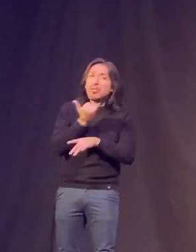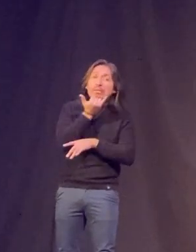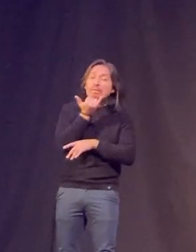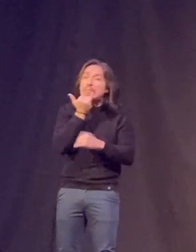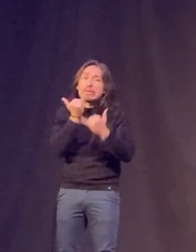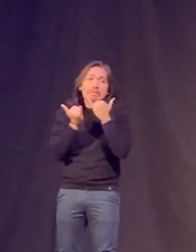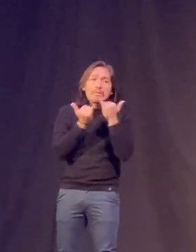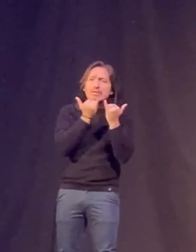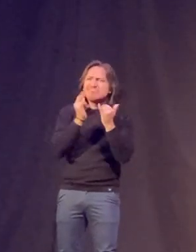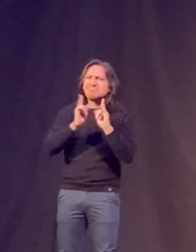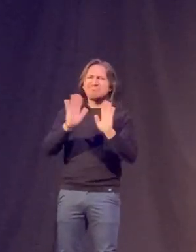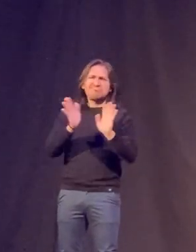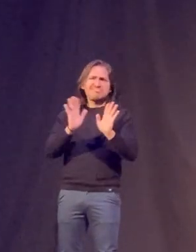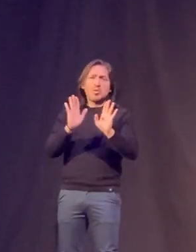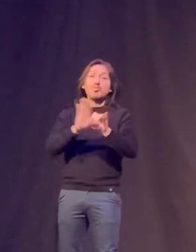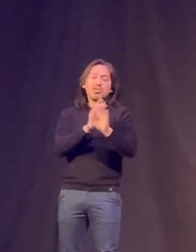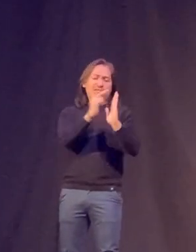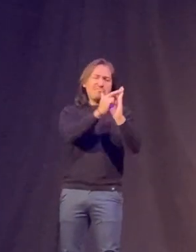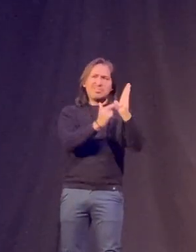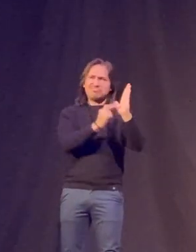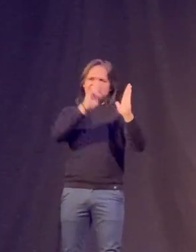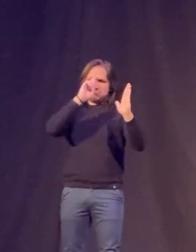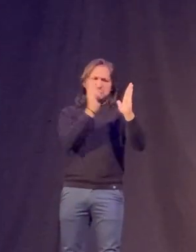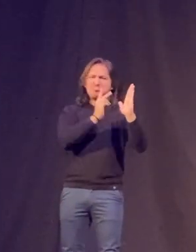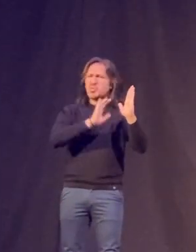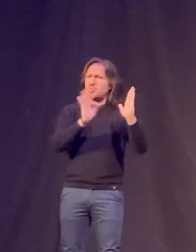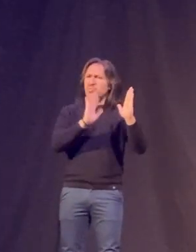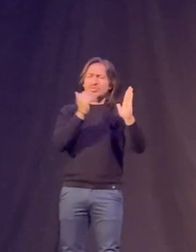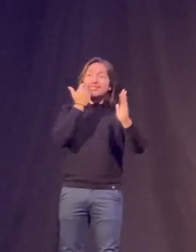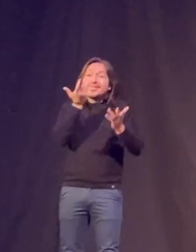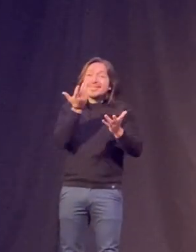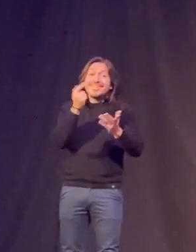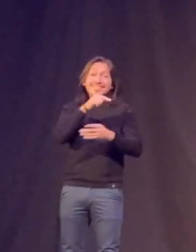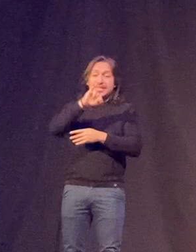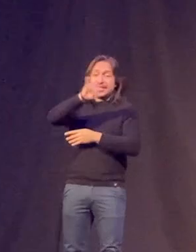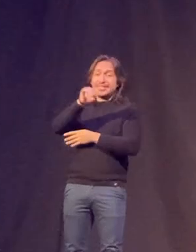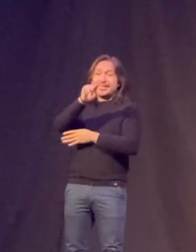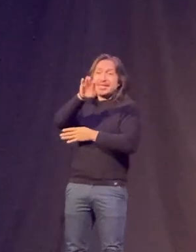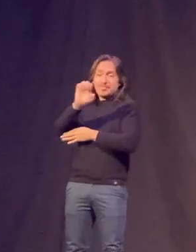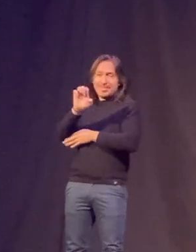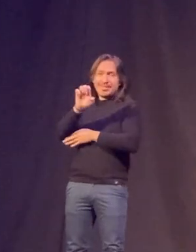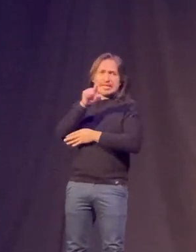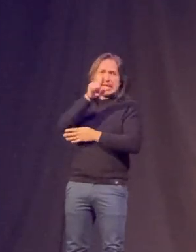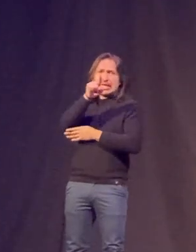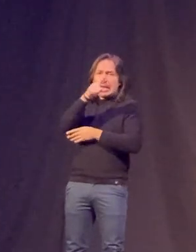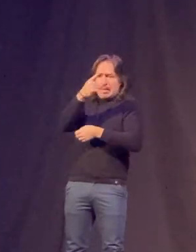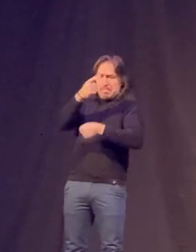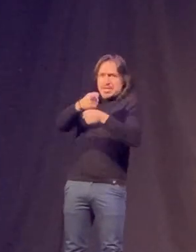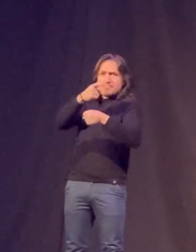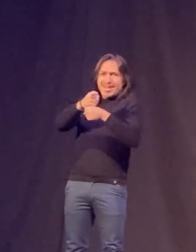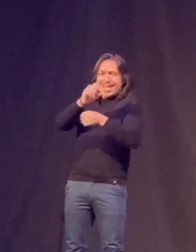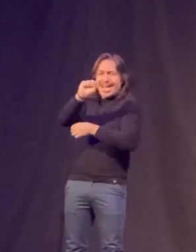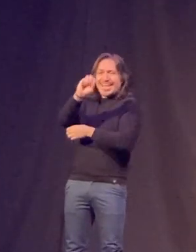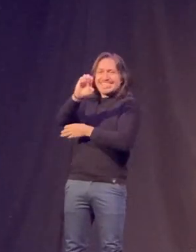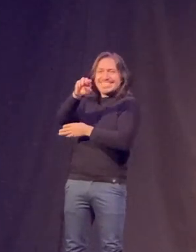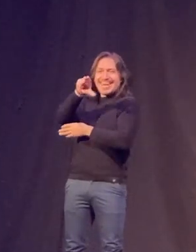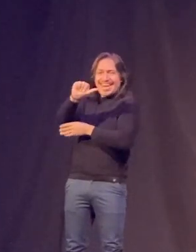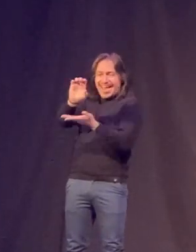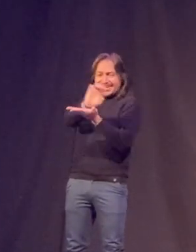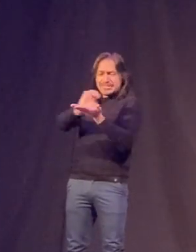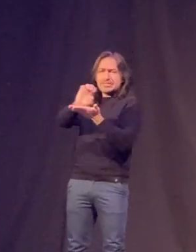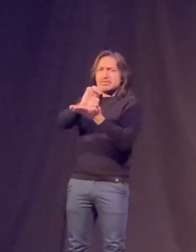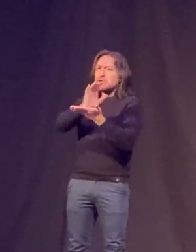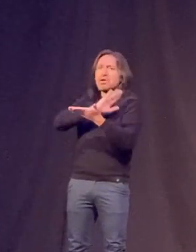las normas de género. En esta historia conoceremos a Jamie New, un chico que desde la primera escena está fuera del